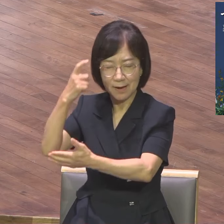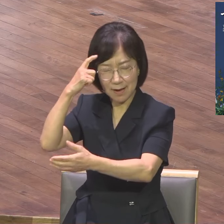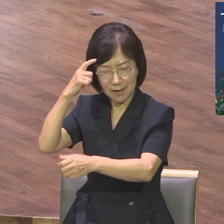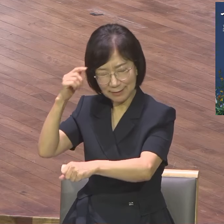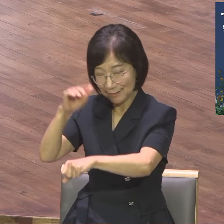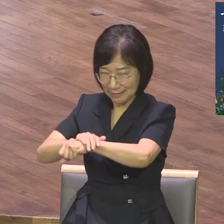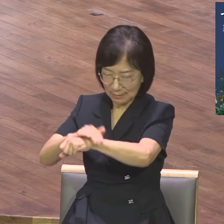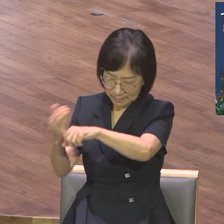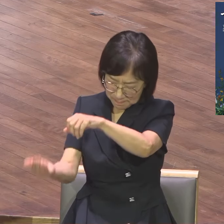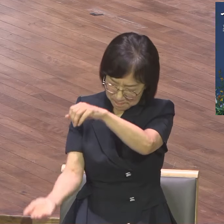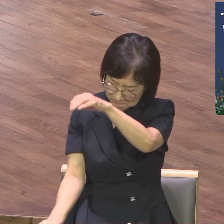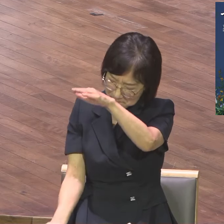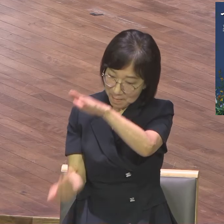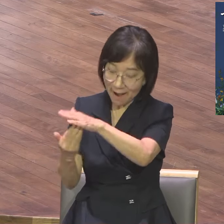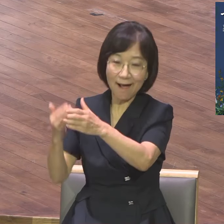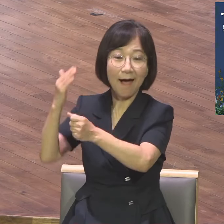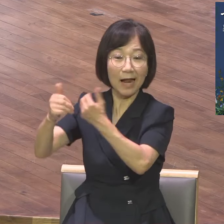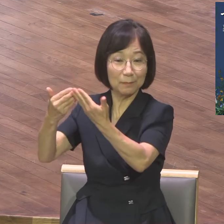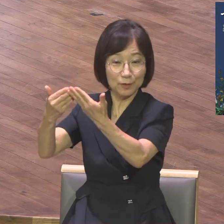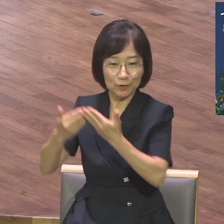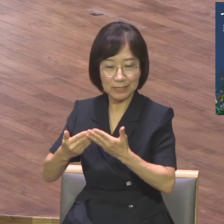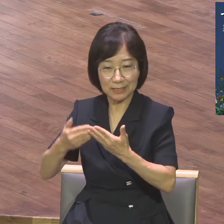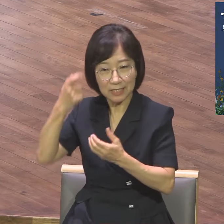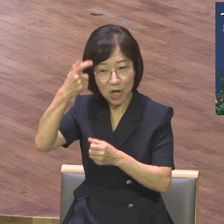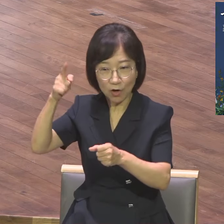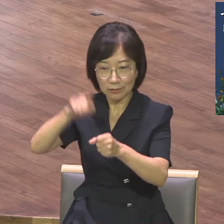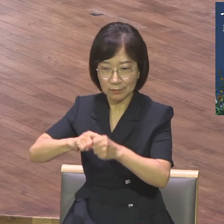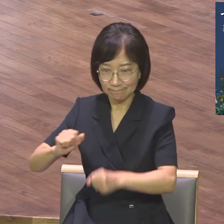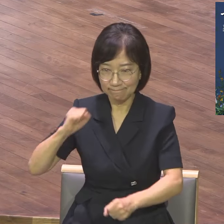하나님 지혜에서 나오는 영적 방사선